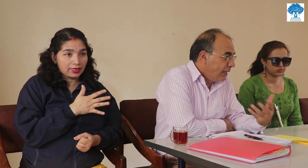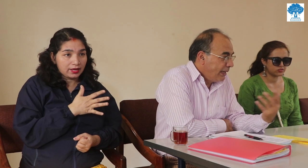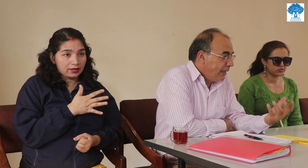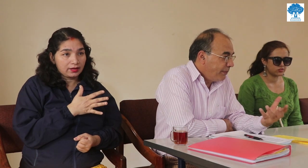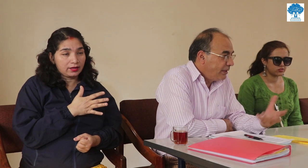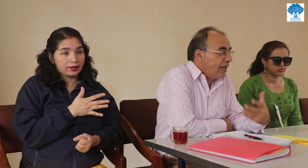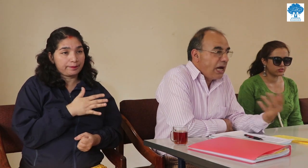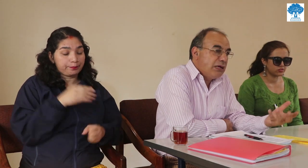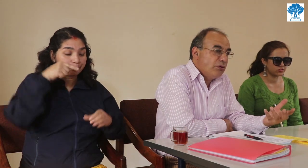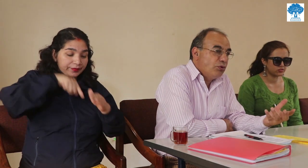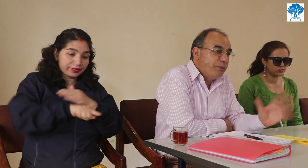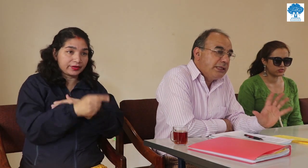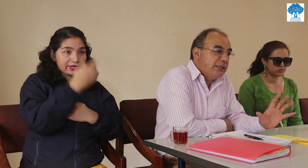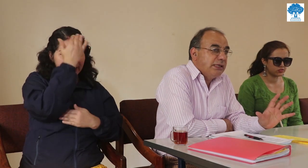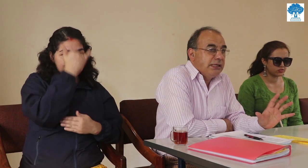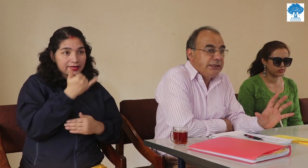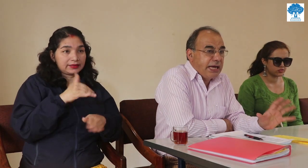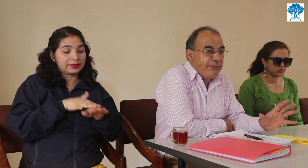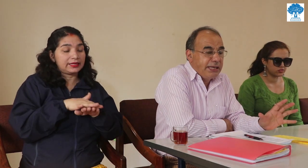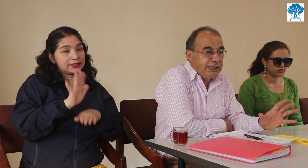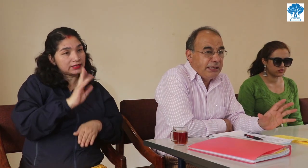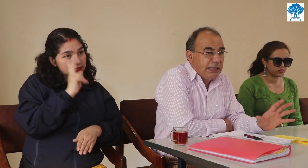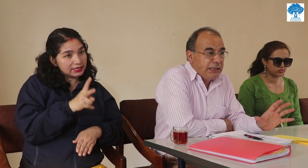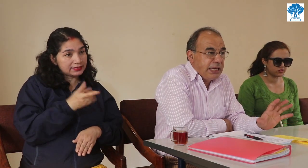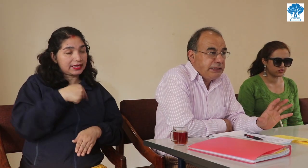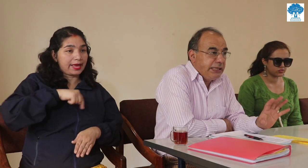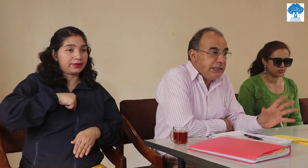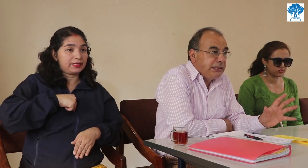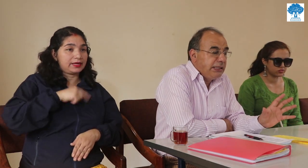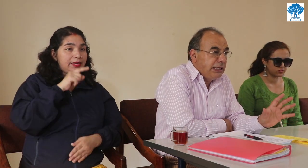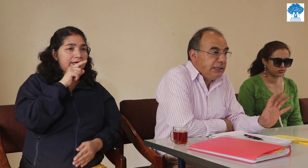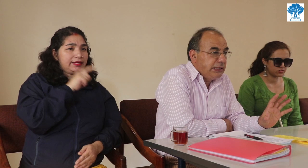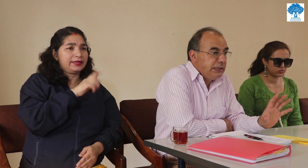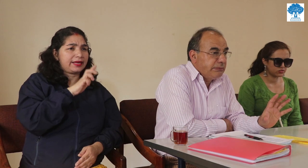त्योभन्दा भित्रका कारणहरू थुप्रै छन् जहाँ हामीलाई चाहिँ